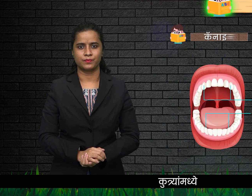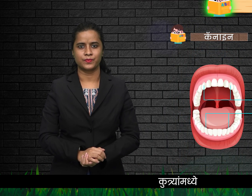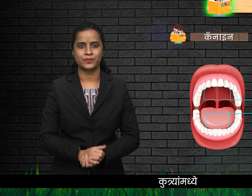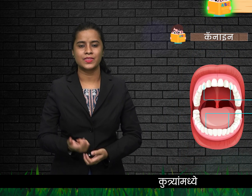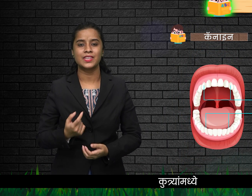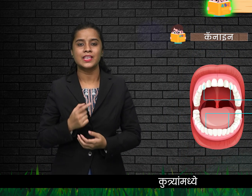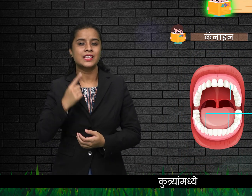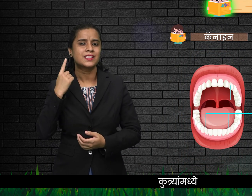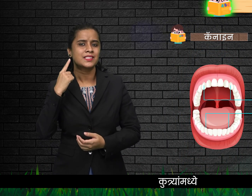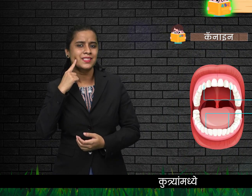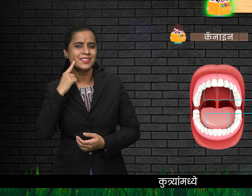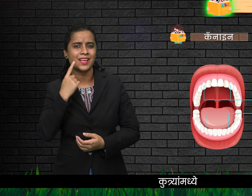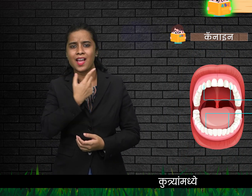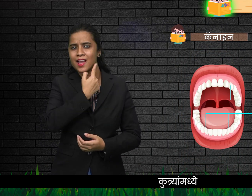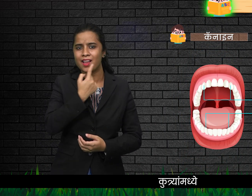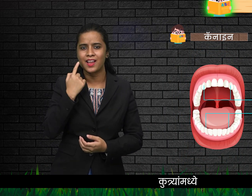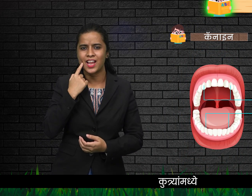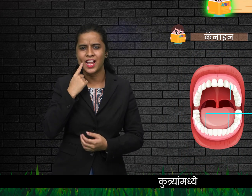टोकदार दात,